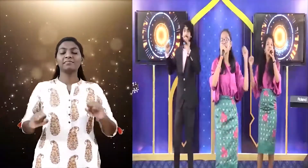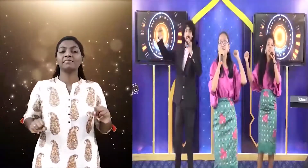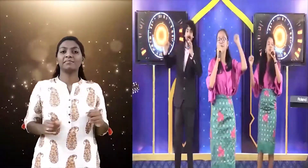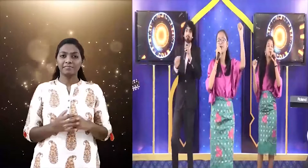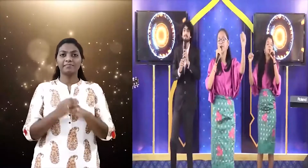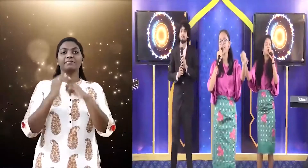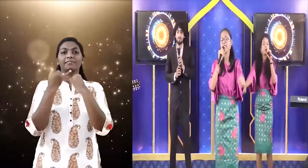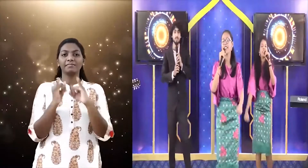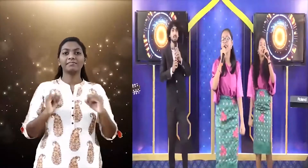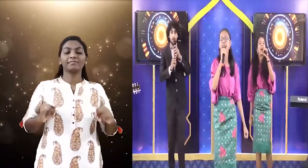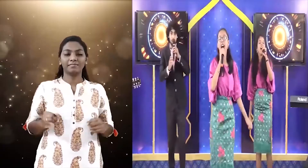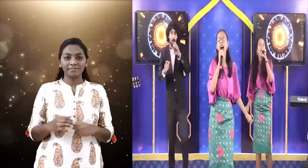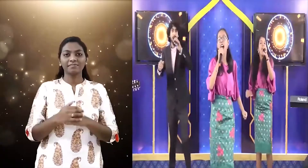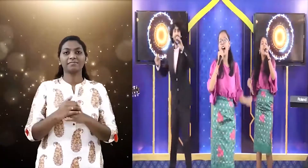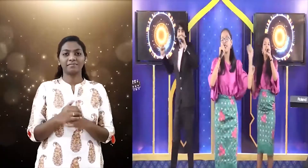आजादी